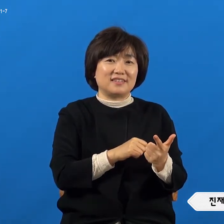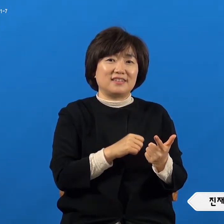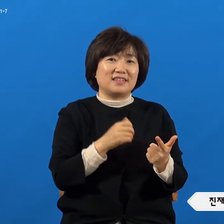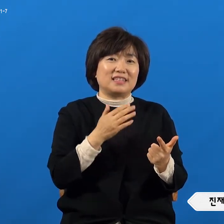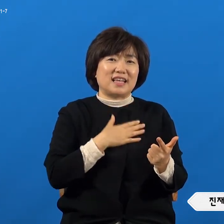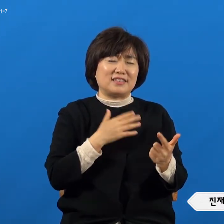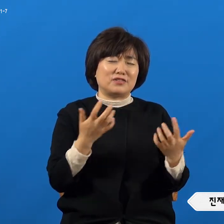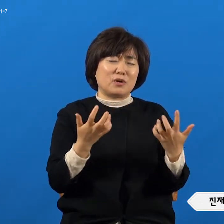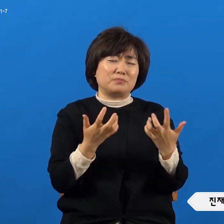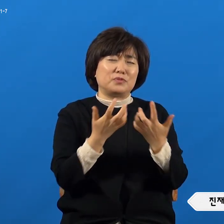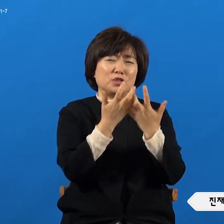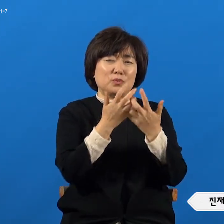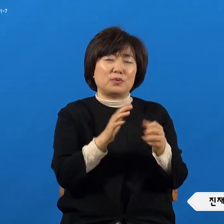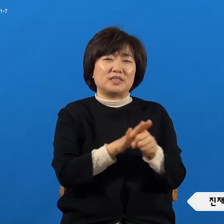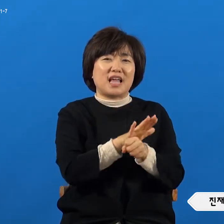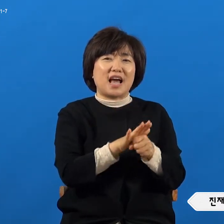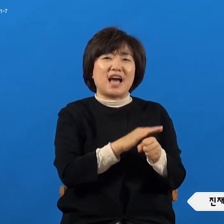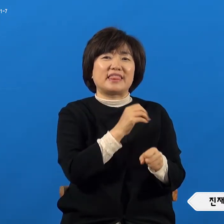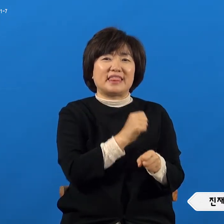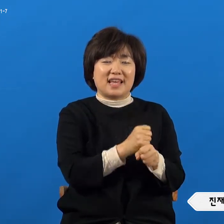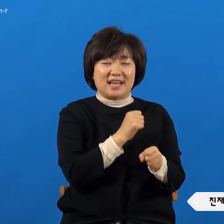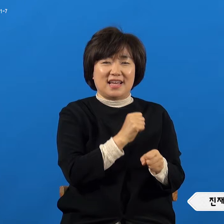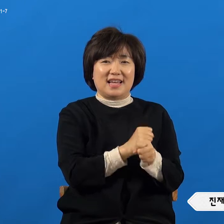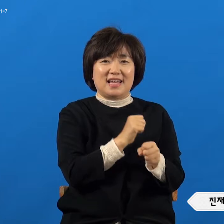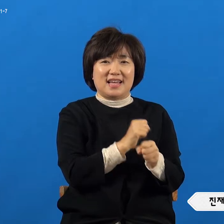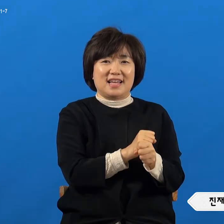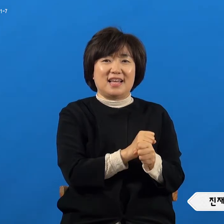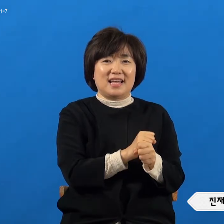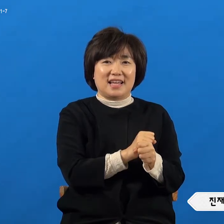나는 넘치도록 사랑한다.